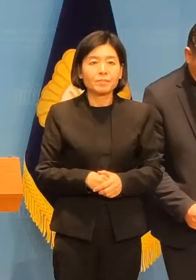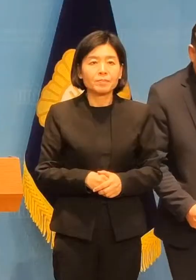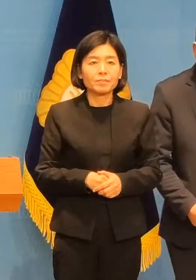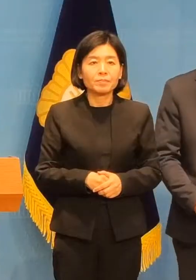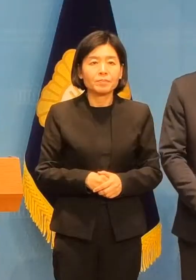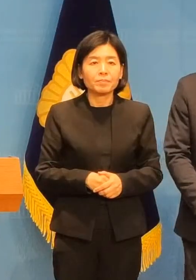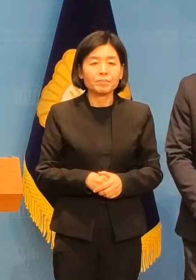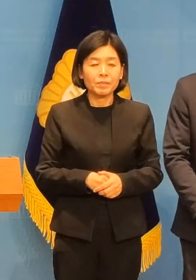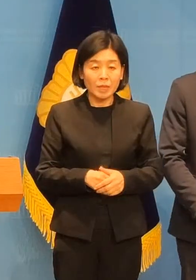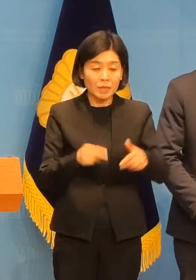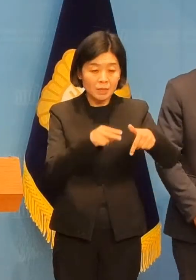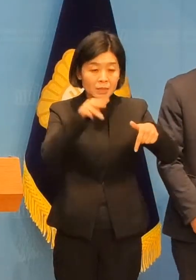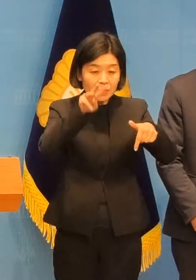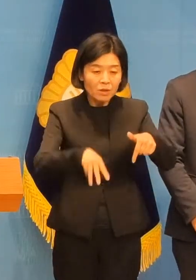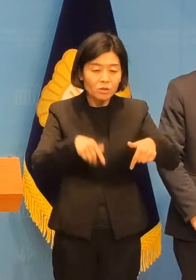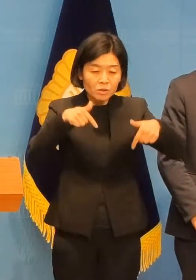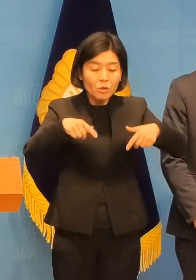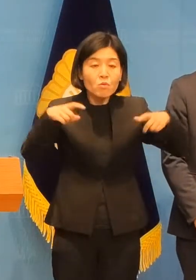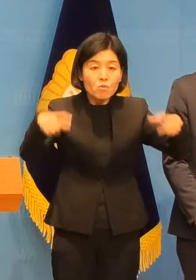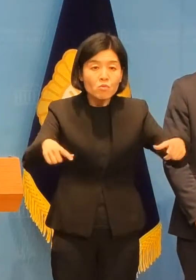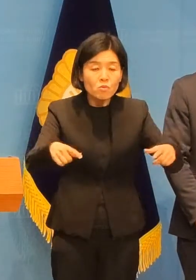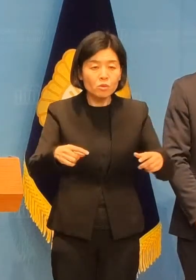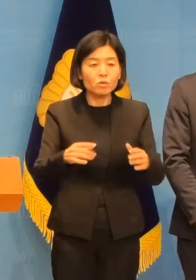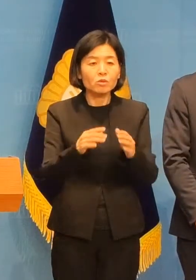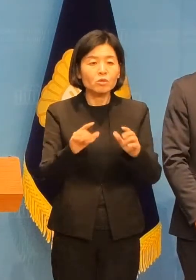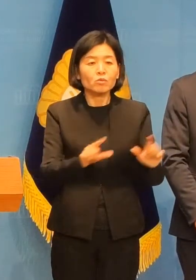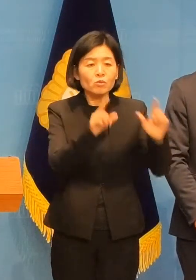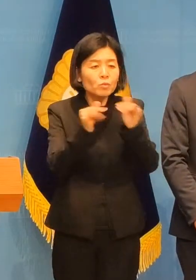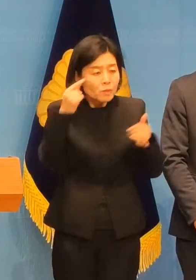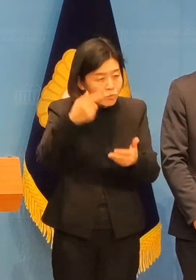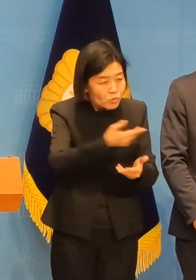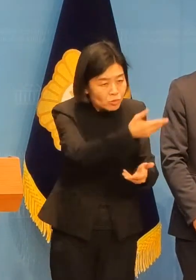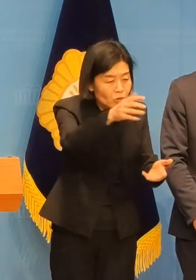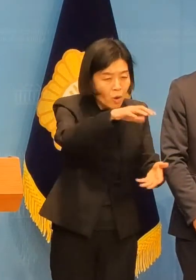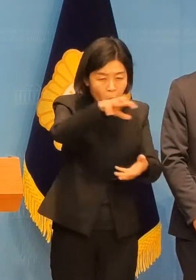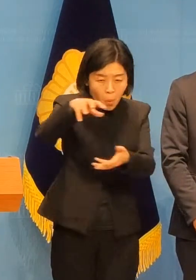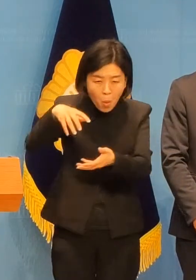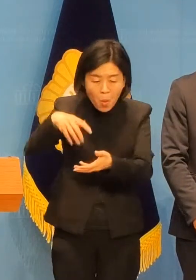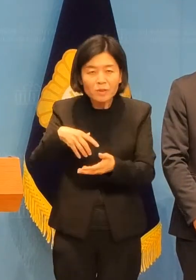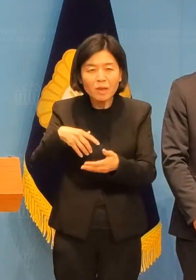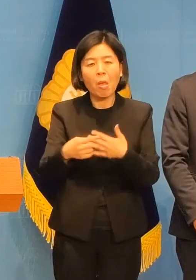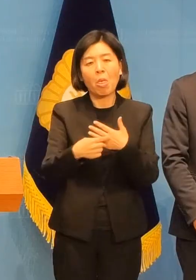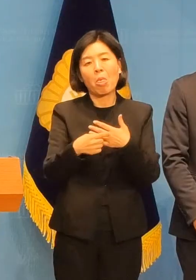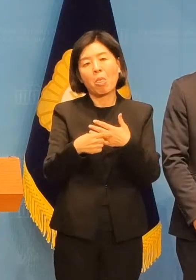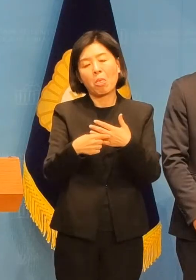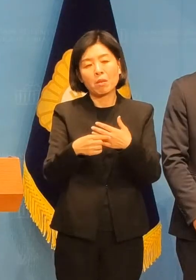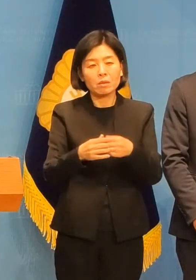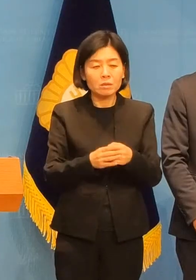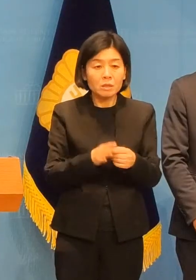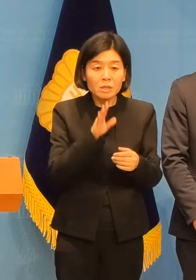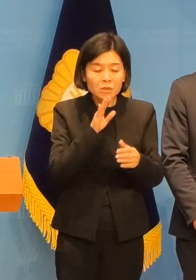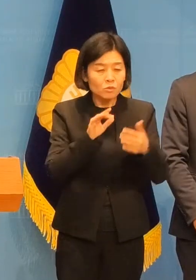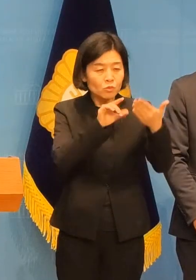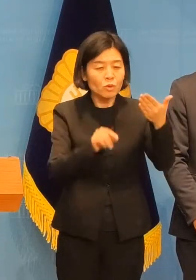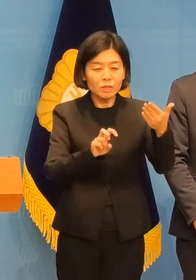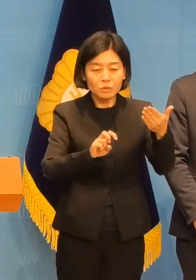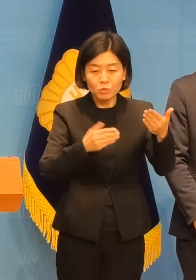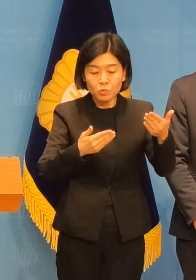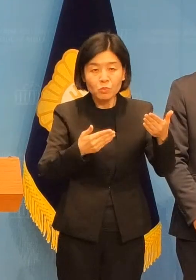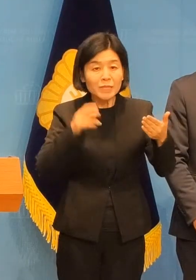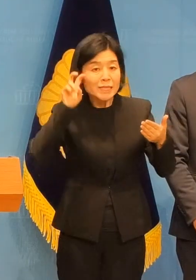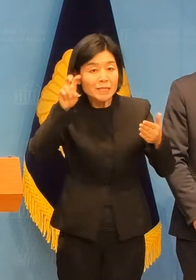둘째, 인천 서구는 주민 의견 수렴 절차를 형식적으로만 이행했습니다. 서구는 지난 9월 29일부터